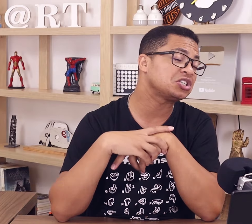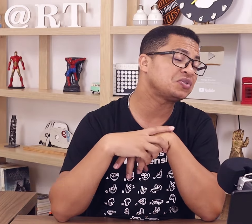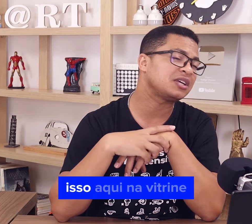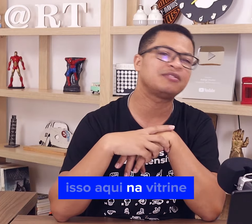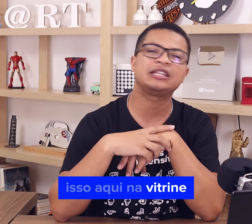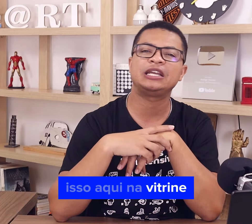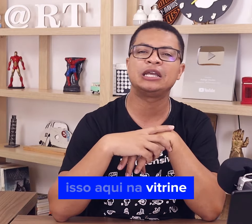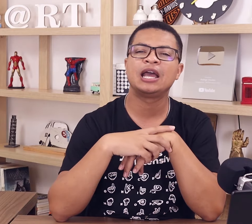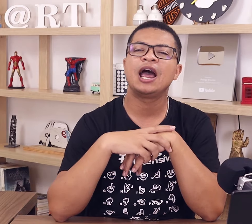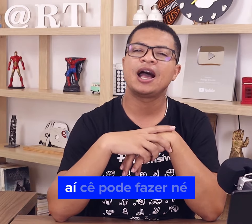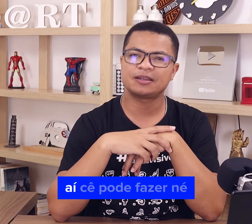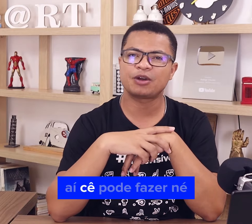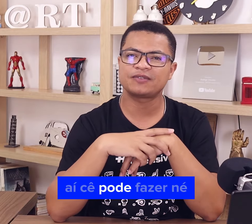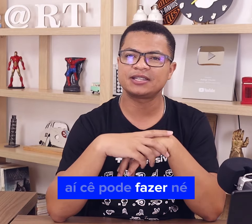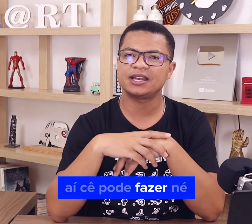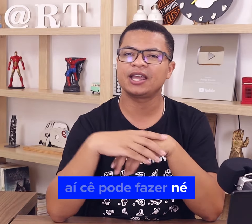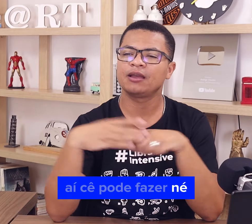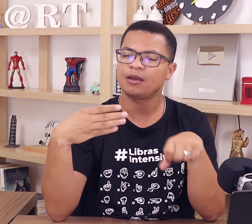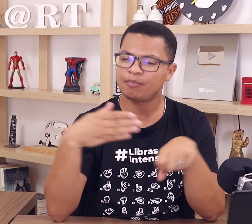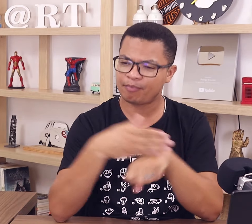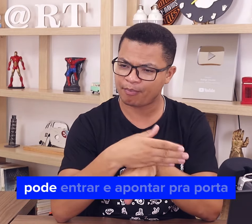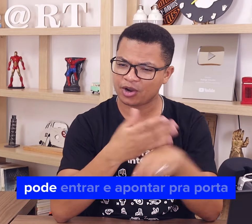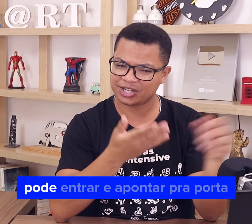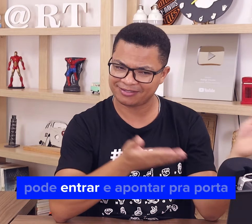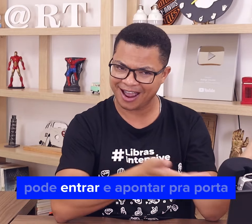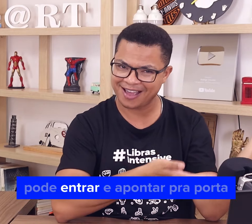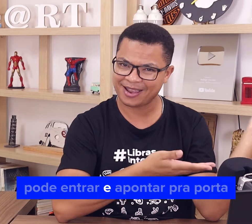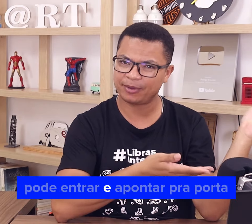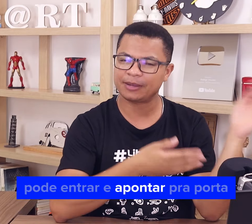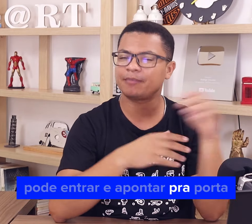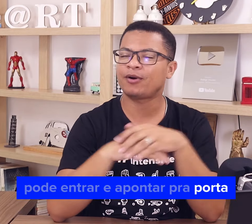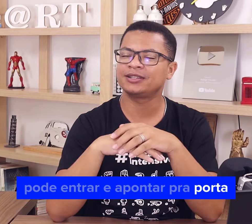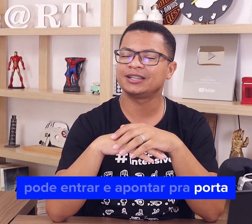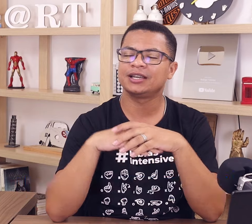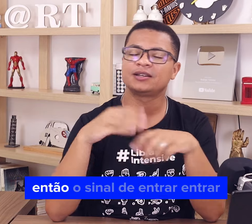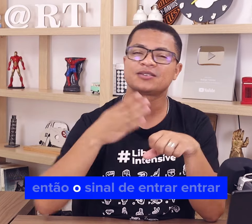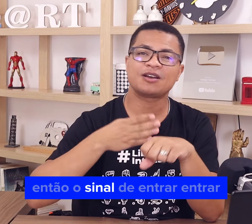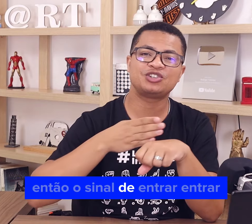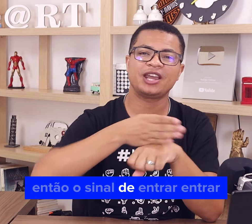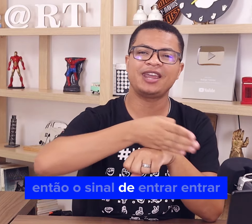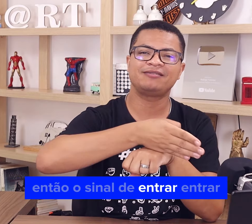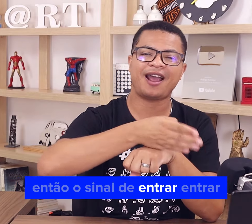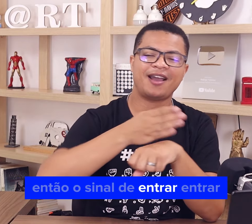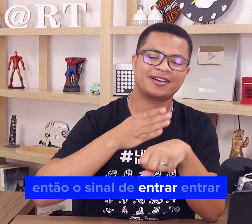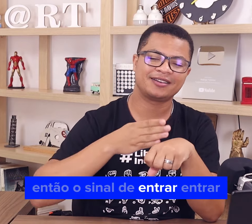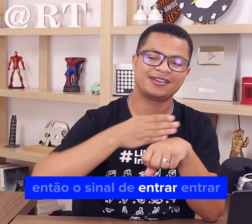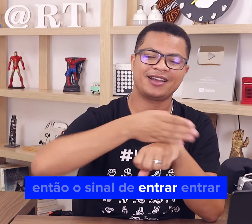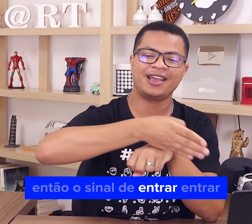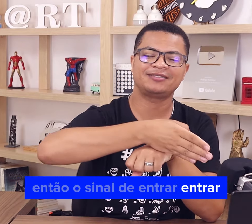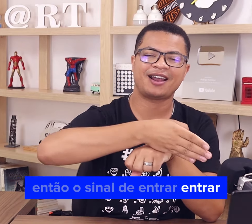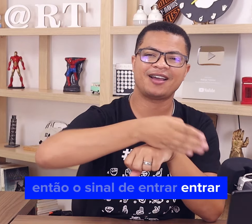isso aqui na vitrine? Aí você pode fazer, né? Pode entrar e apontar pra porta. Então, o sinal de entrar. Entrar.